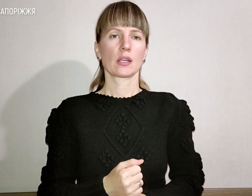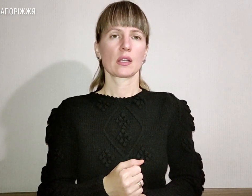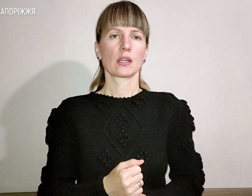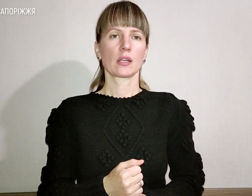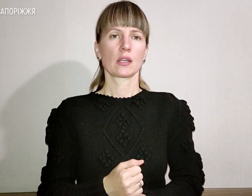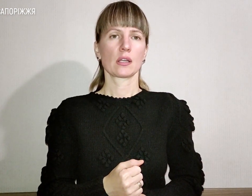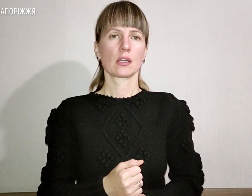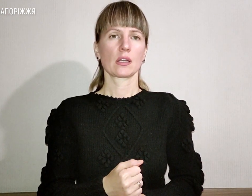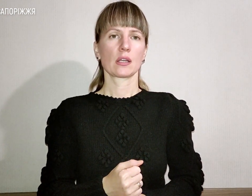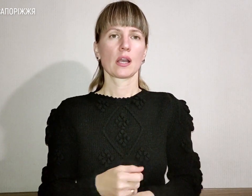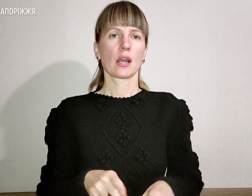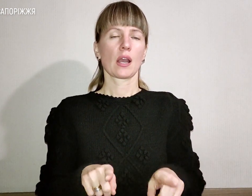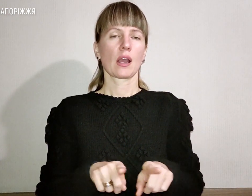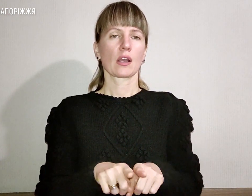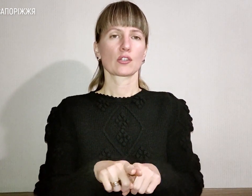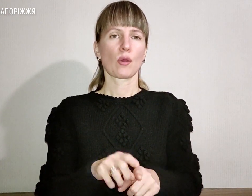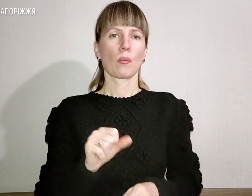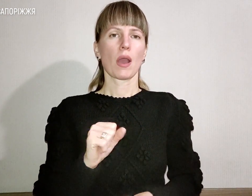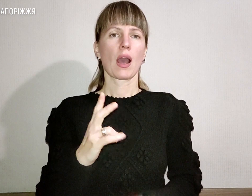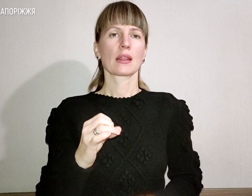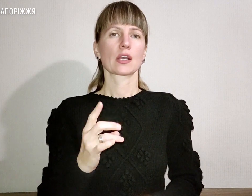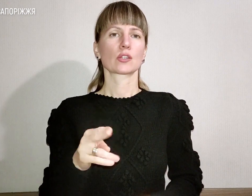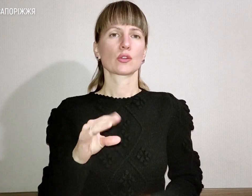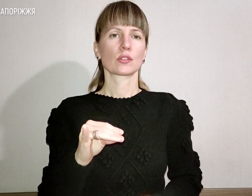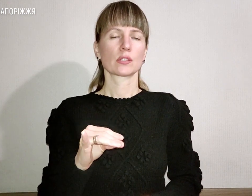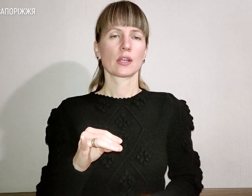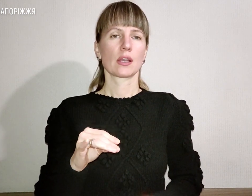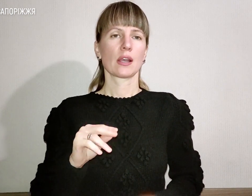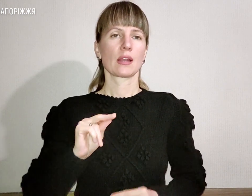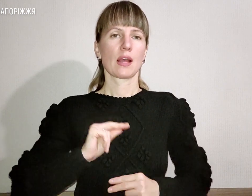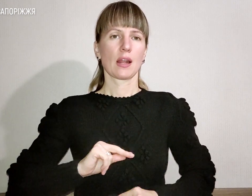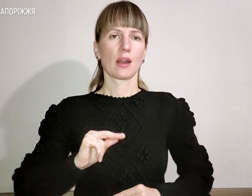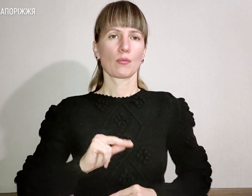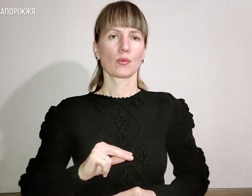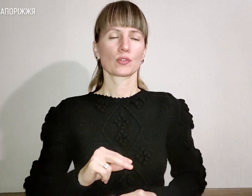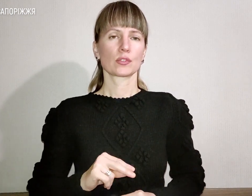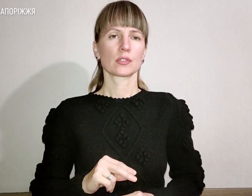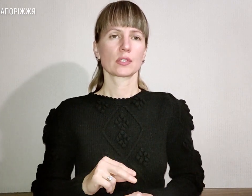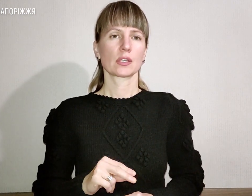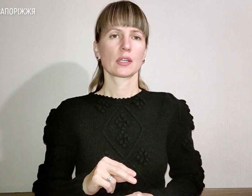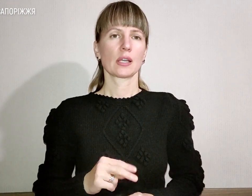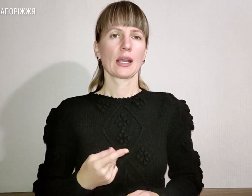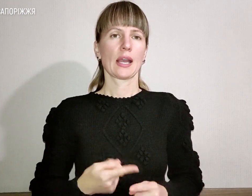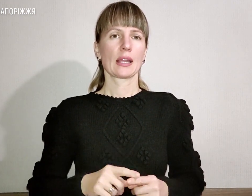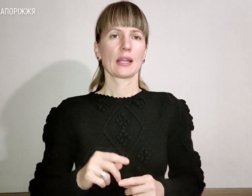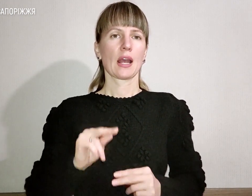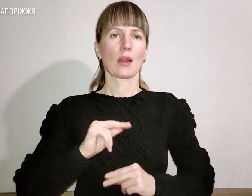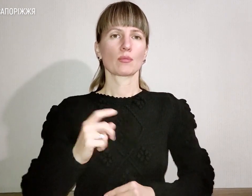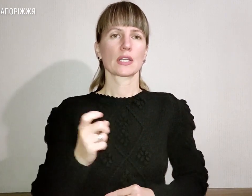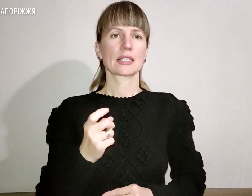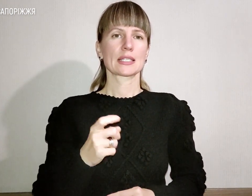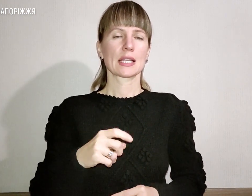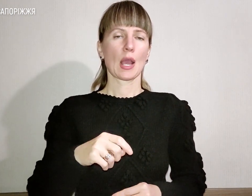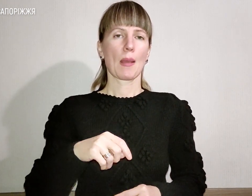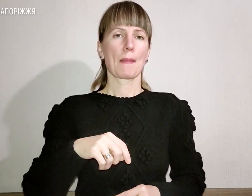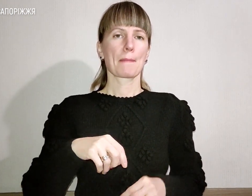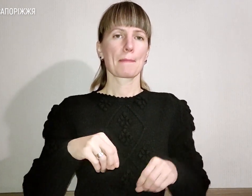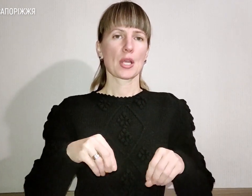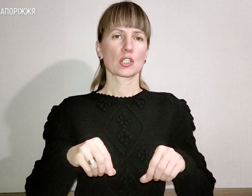Як в тому анекдоті, знаєте, як тяжова земляна робота, і глиняна теж. Це була робота з піском. А яка все добре?